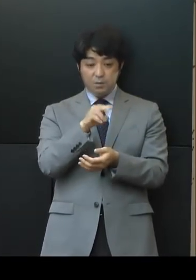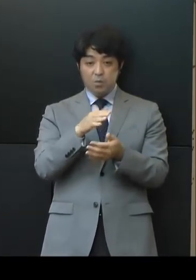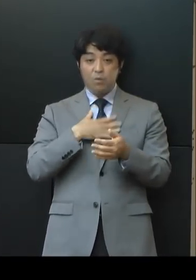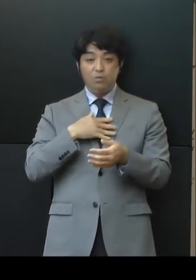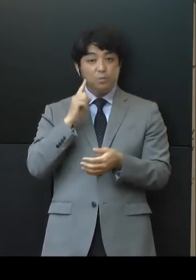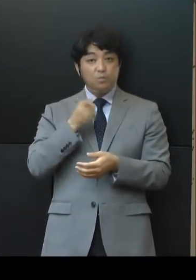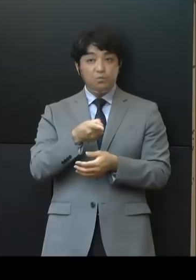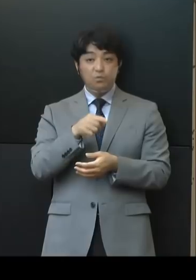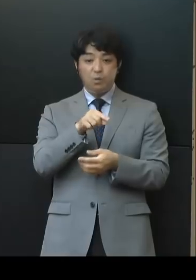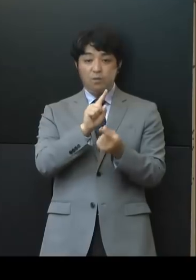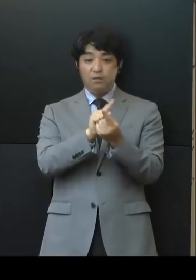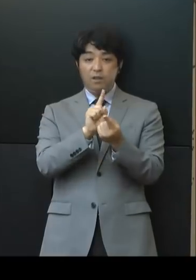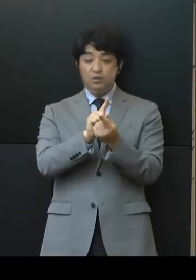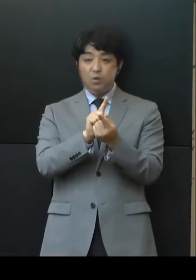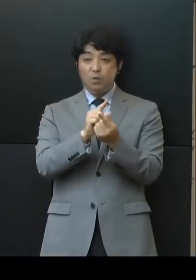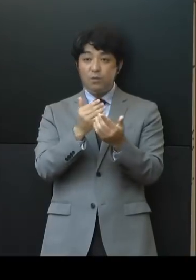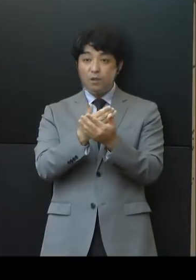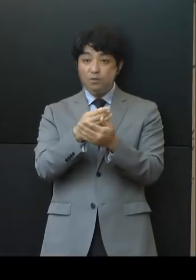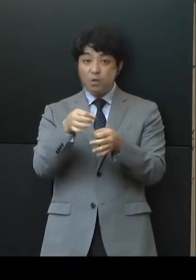回その対象としているのがですね、